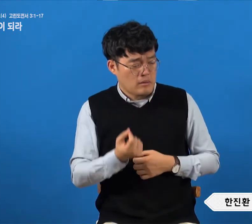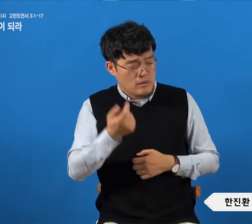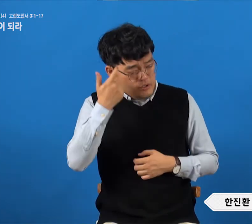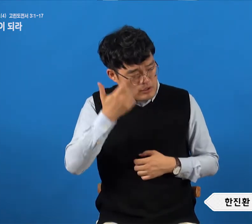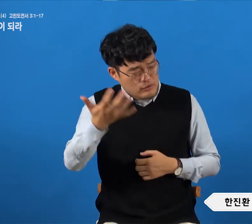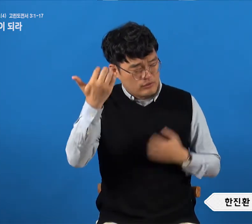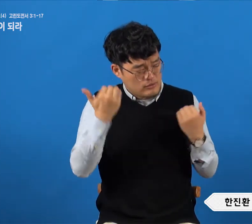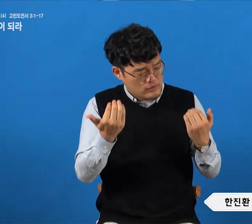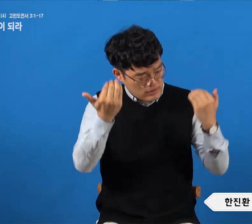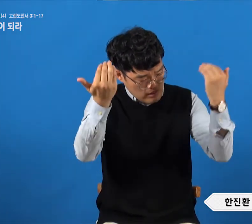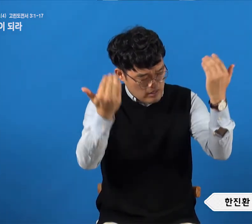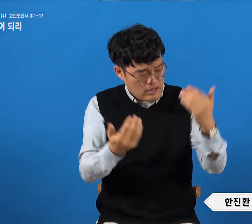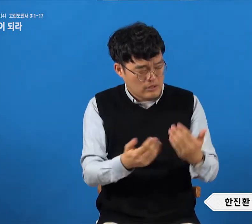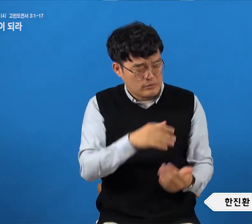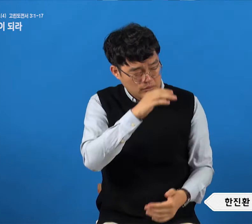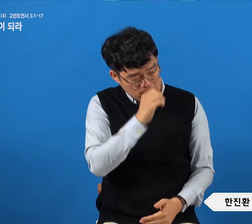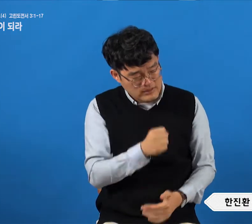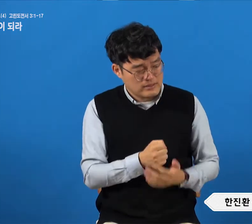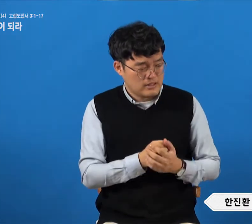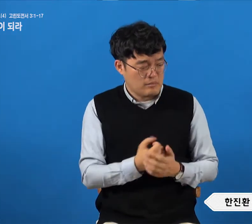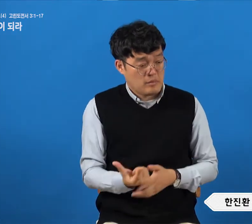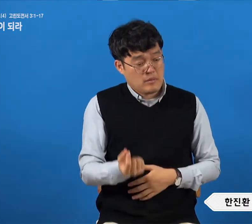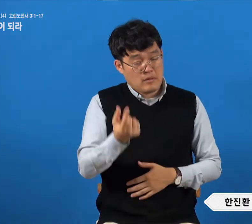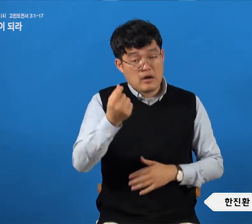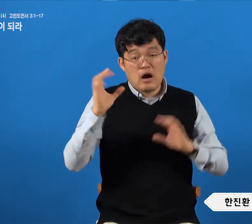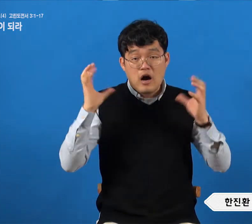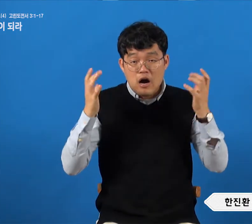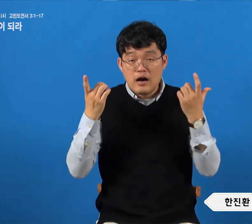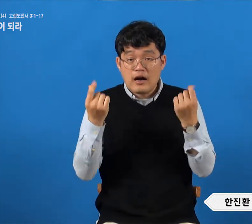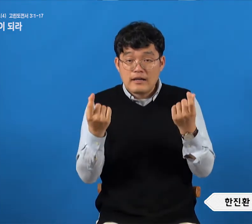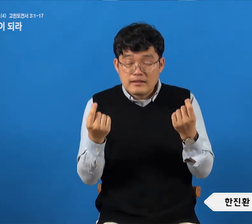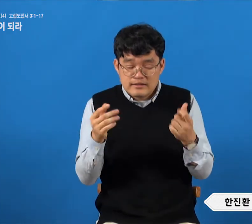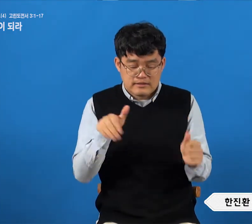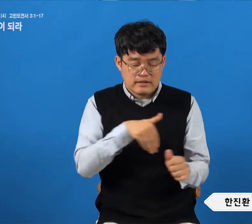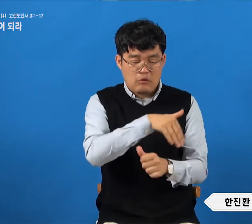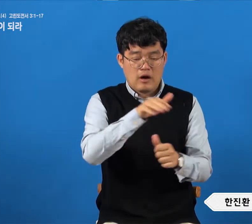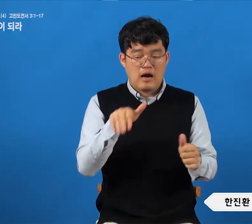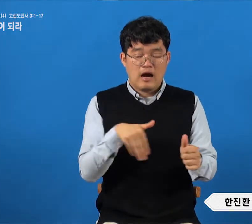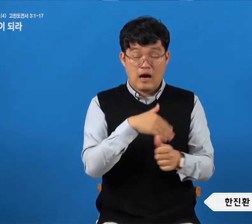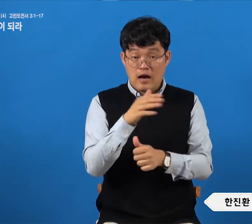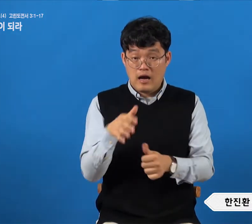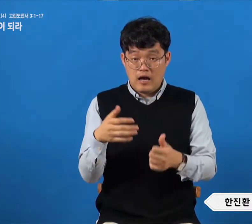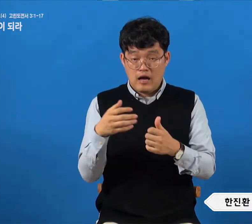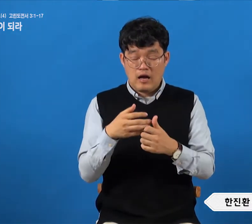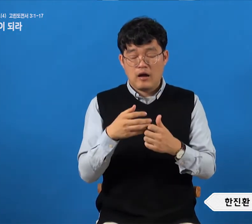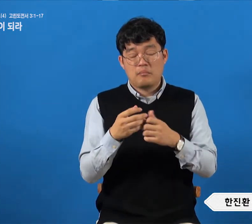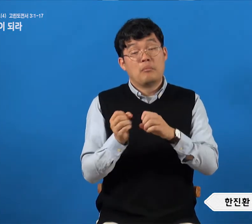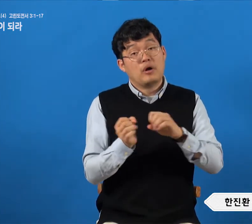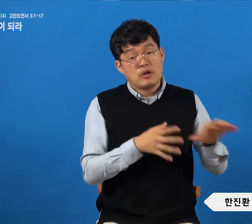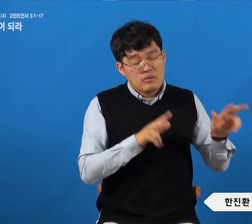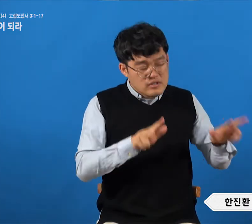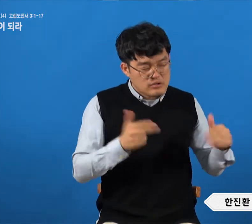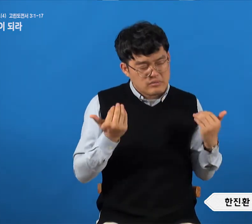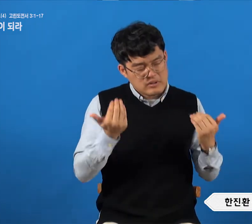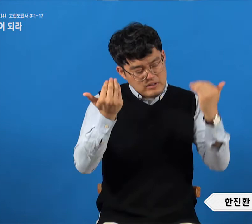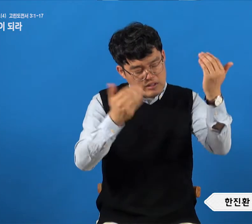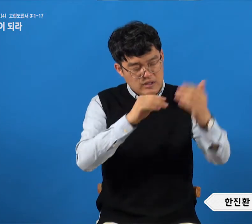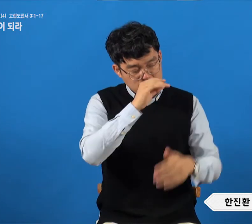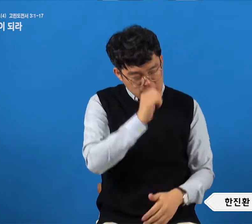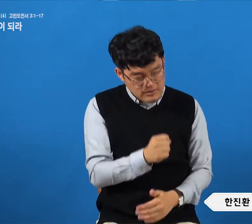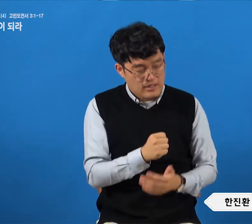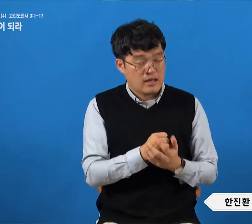빨리 영적으로 성장해야 되겠는데, 빨리 어린아이 같은 상태를 벗어버리고 좀 자랄 수 있어야